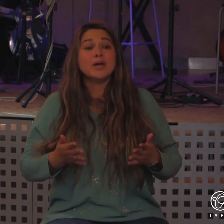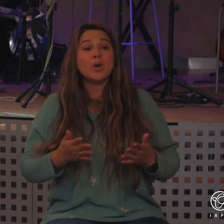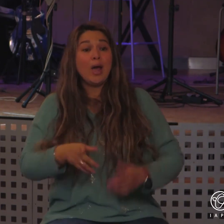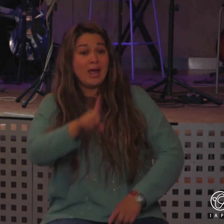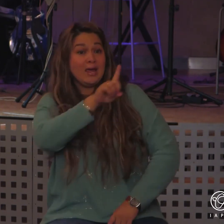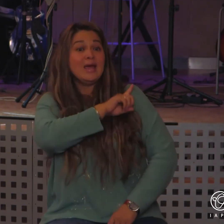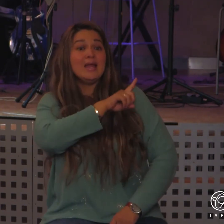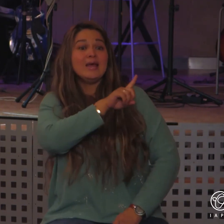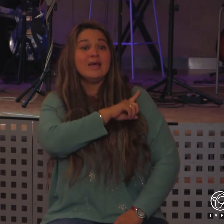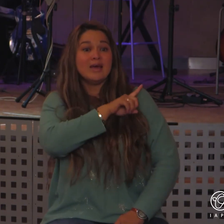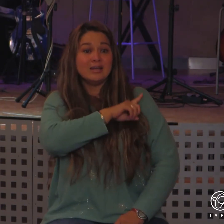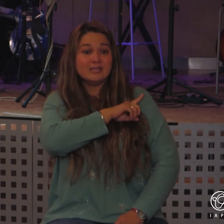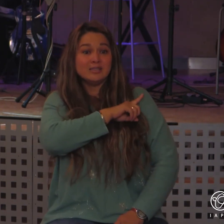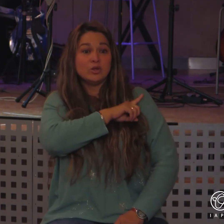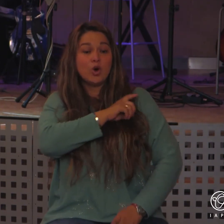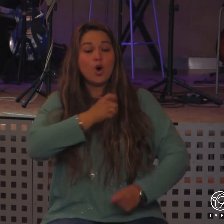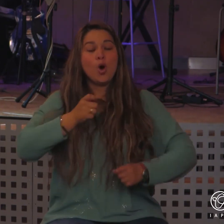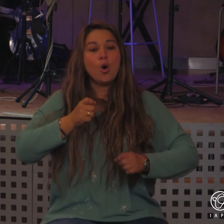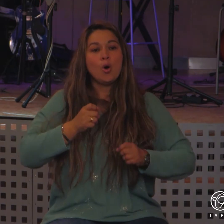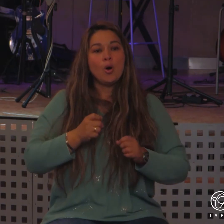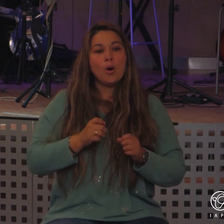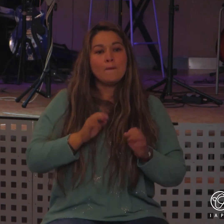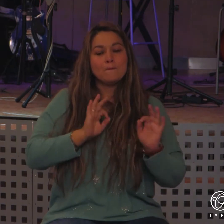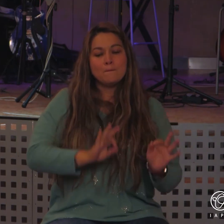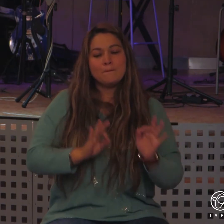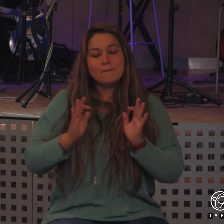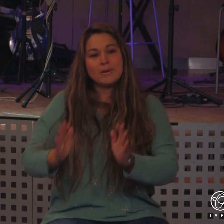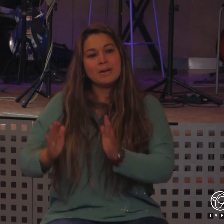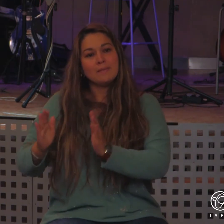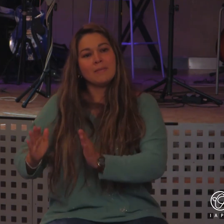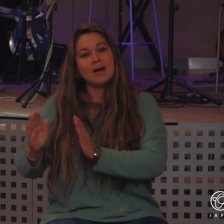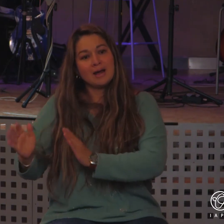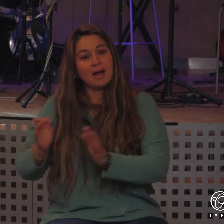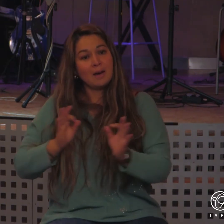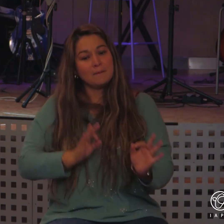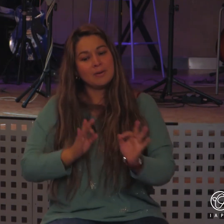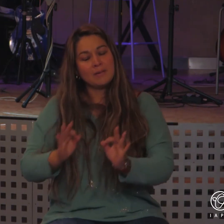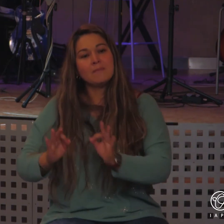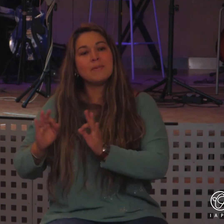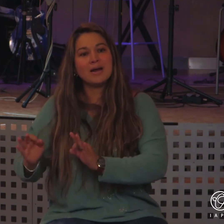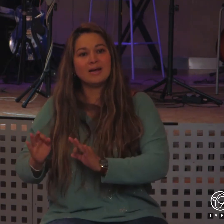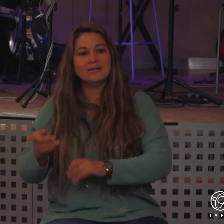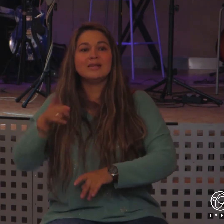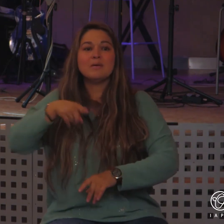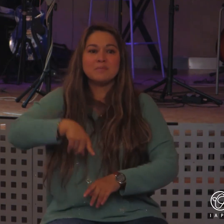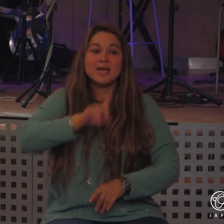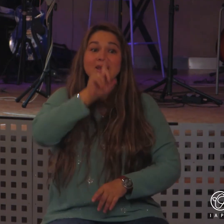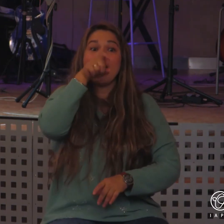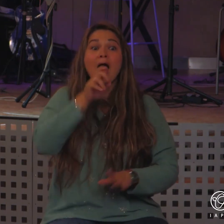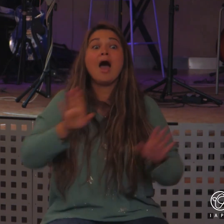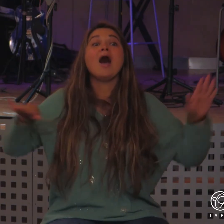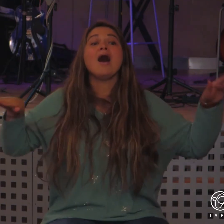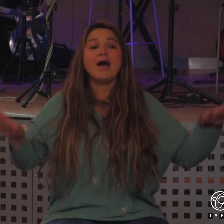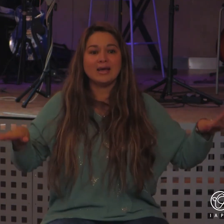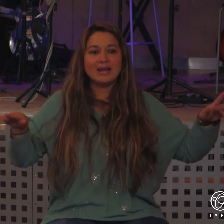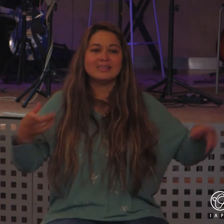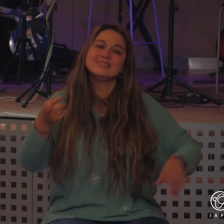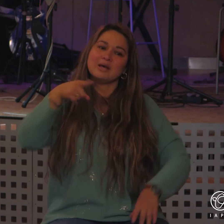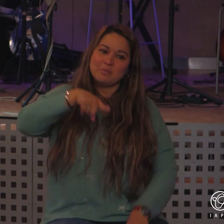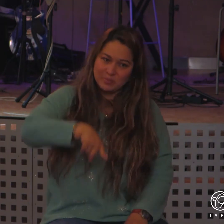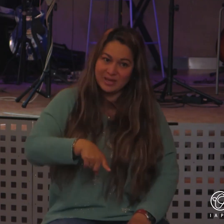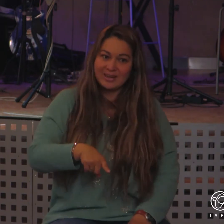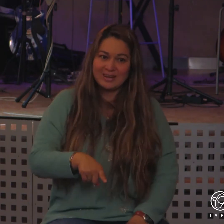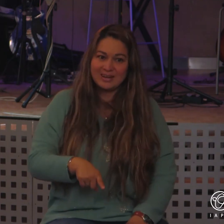Águilas. Para que en el momento que aparece un dron a lo lejos y antes de que llegue a su